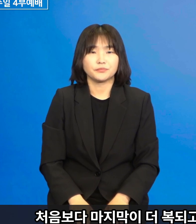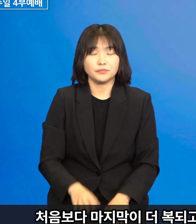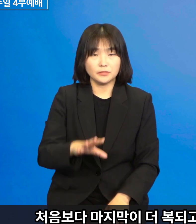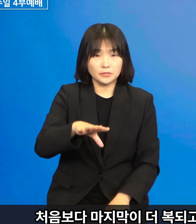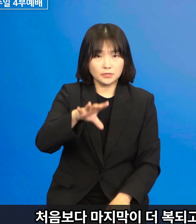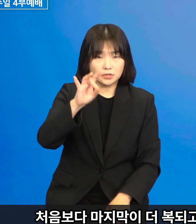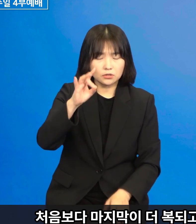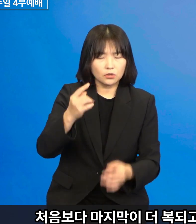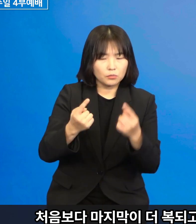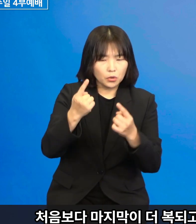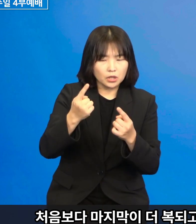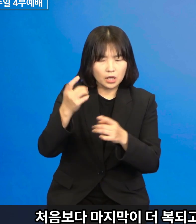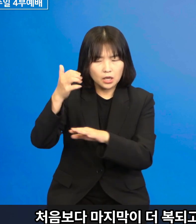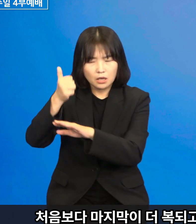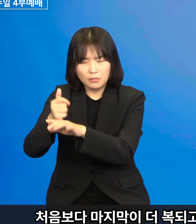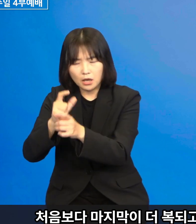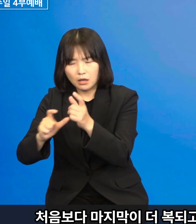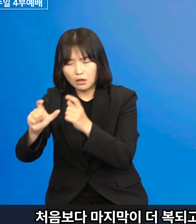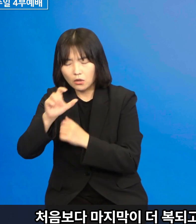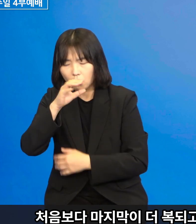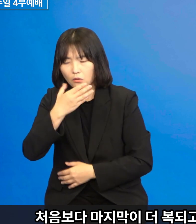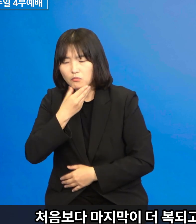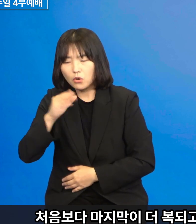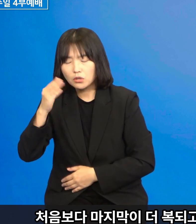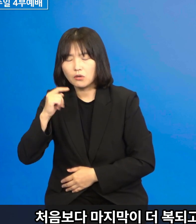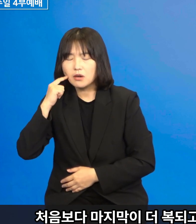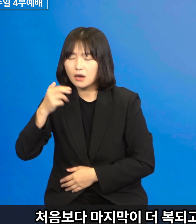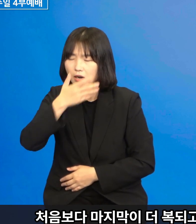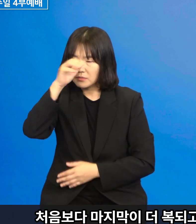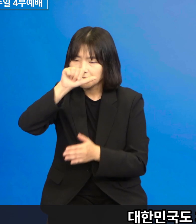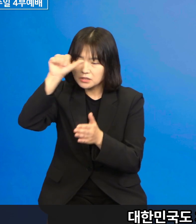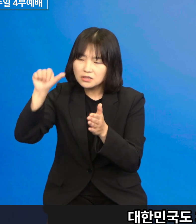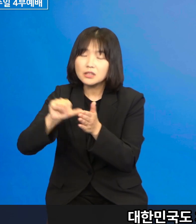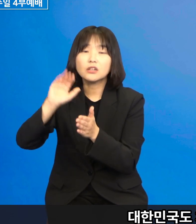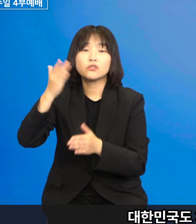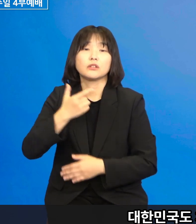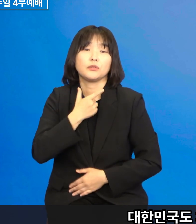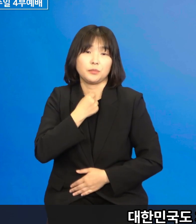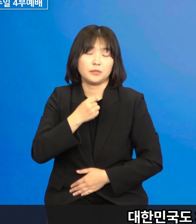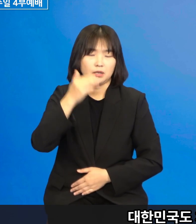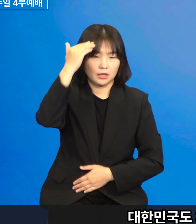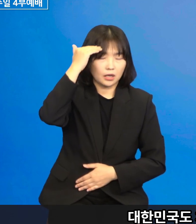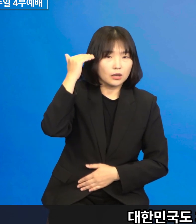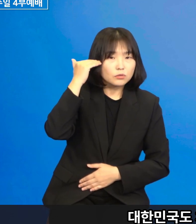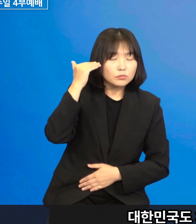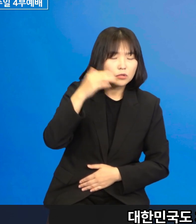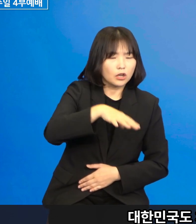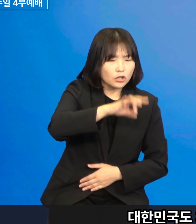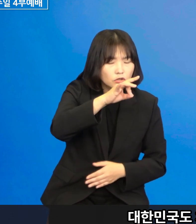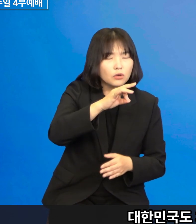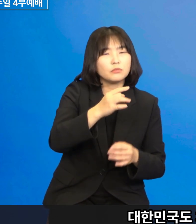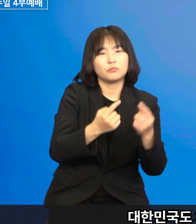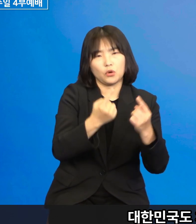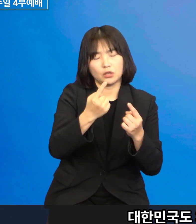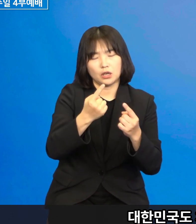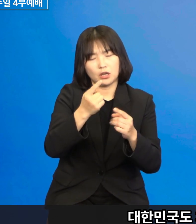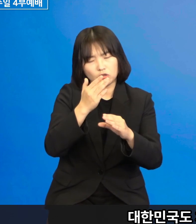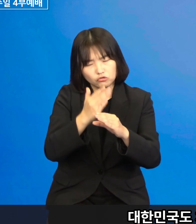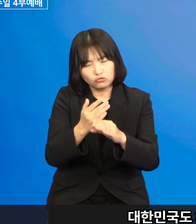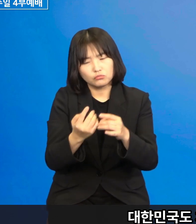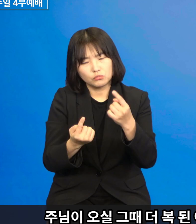처음보다 마지막에 더 복되고 아름다운 인생이 되기를 원합니다. 대한민국도 처음보다,